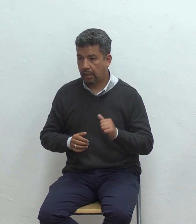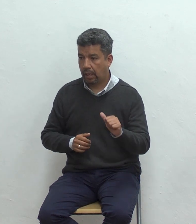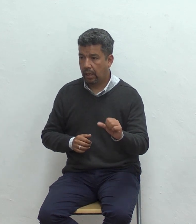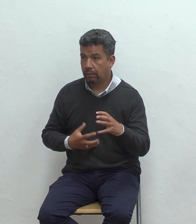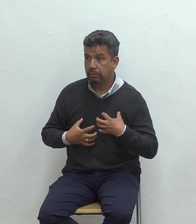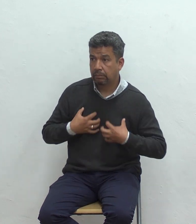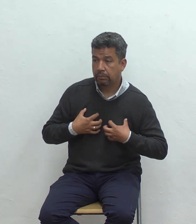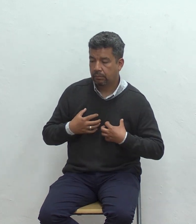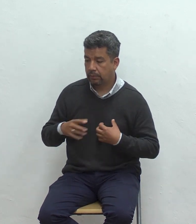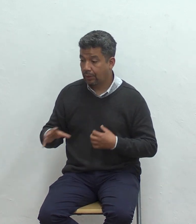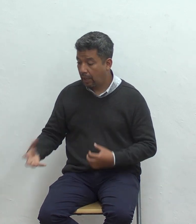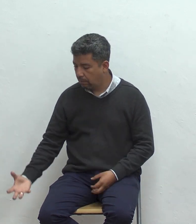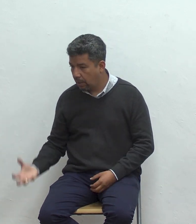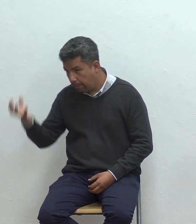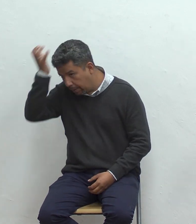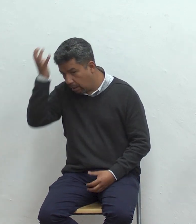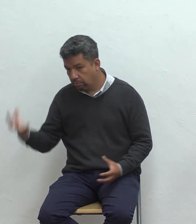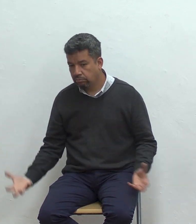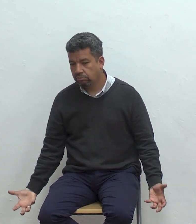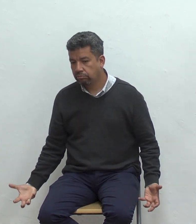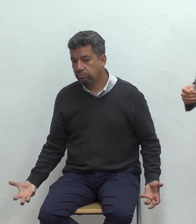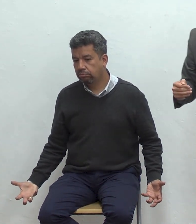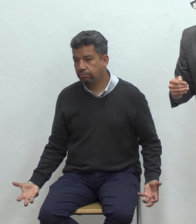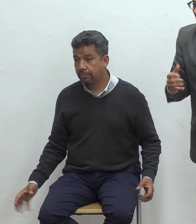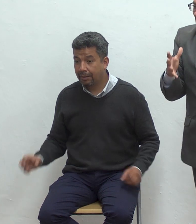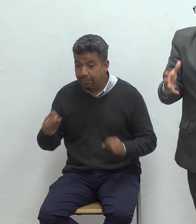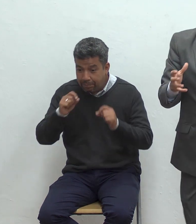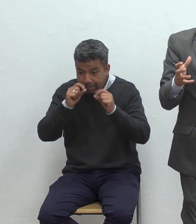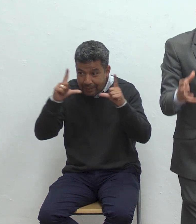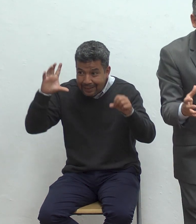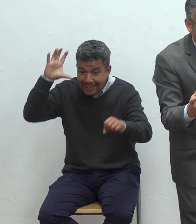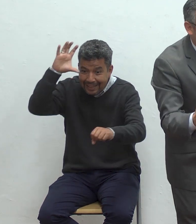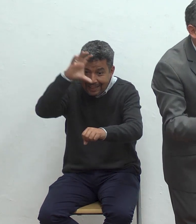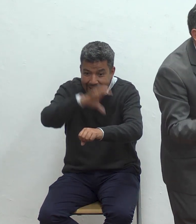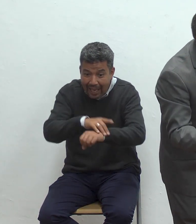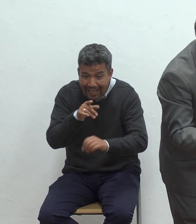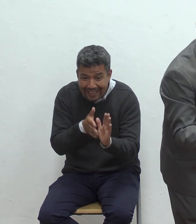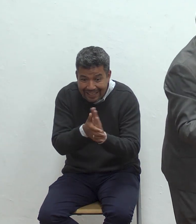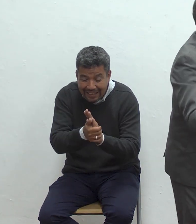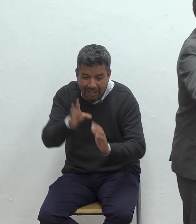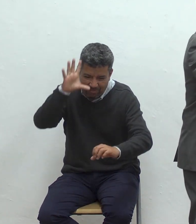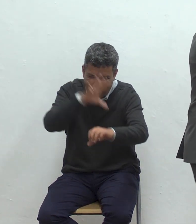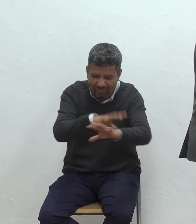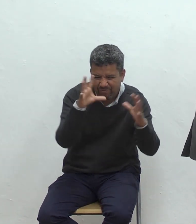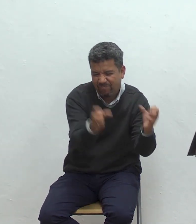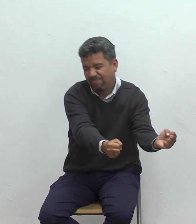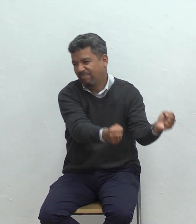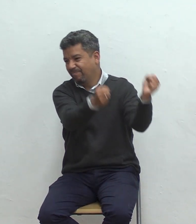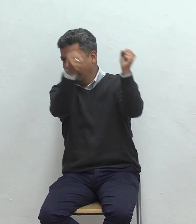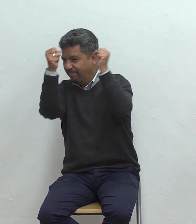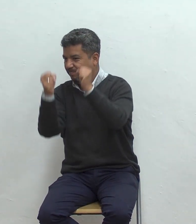Ellos traían ya las piedras. Había sido sorprendida en el acto mismo del adulterio. Esa